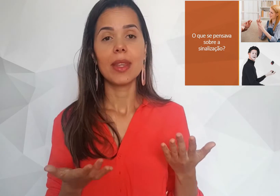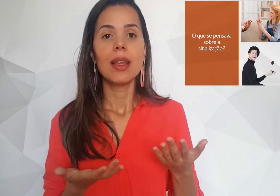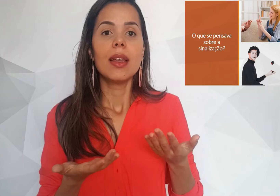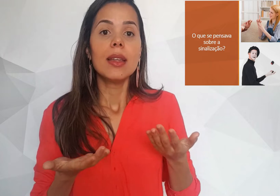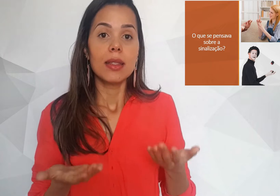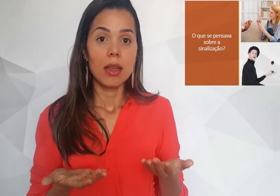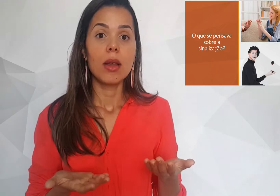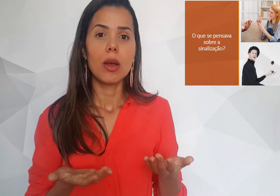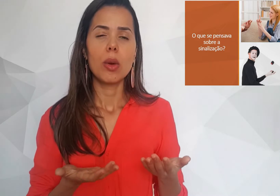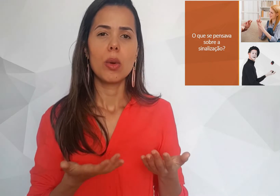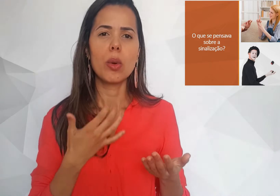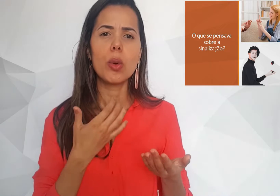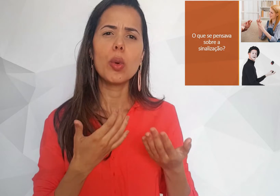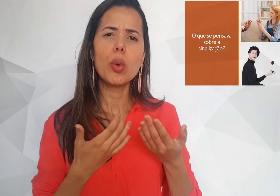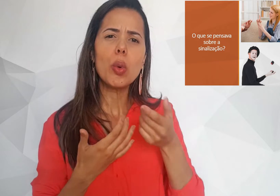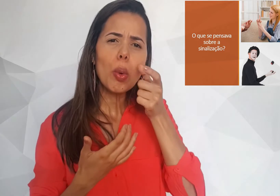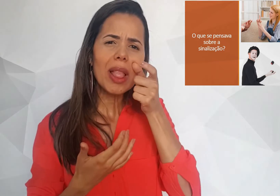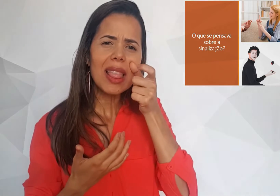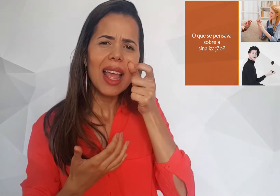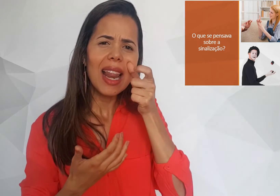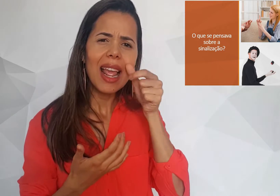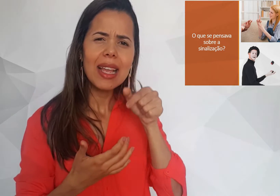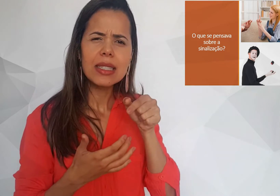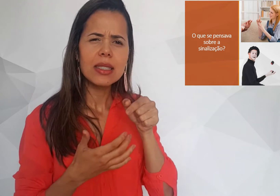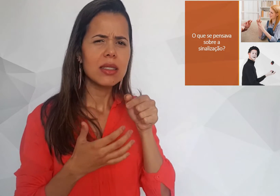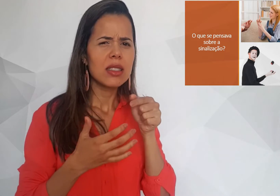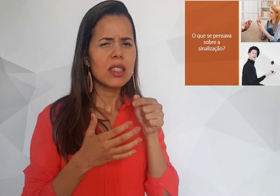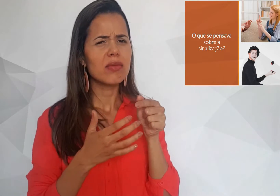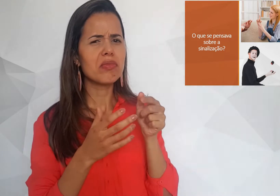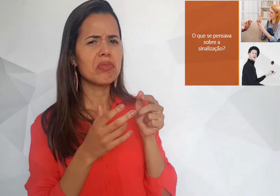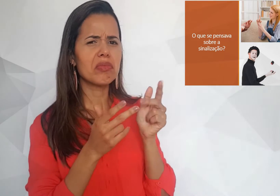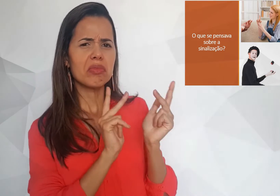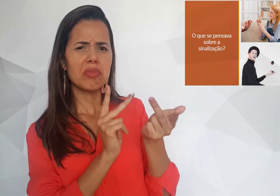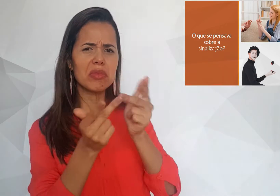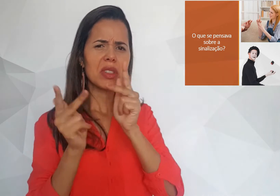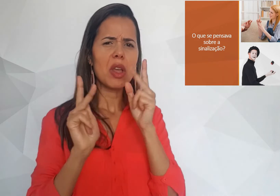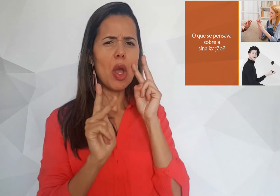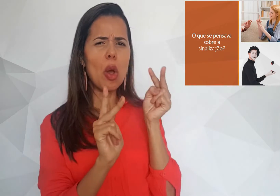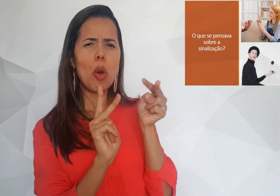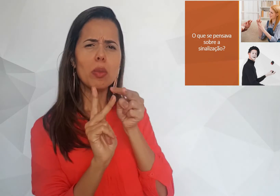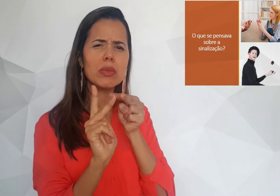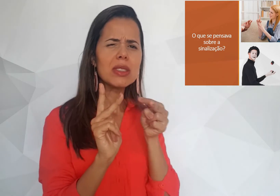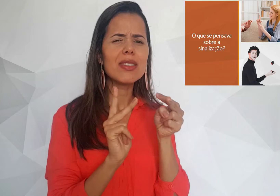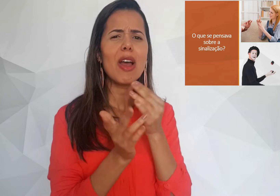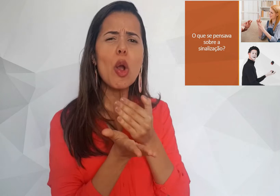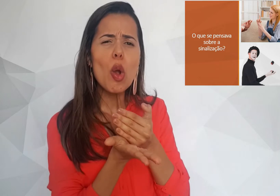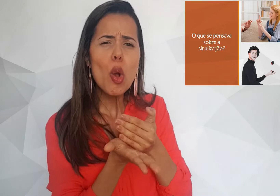forma. Porém, o interesse em se observar esse tipo de comunicação se